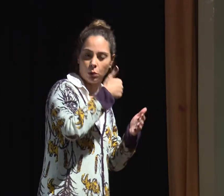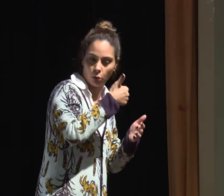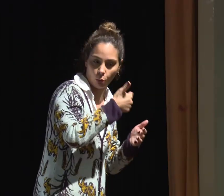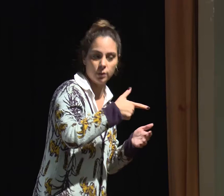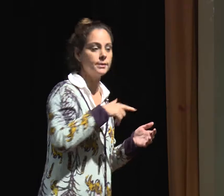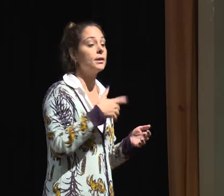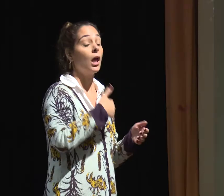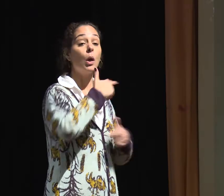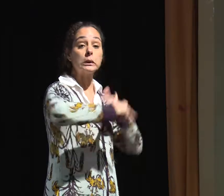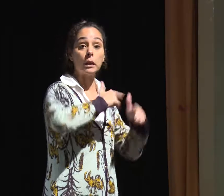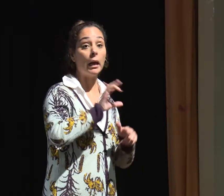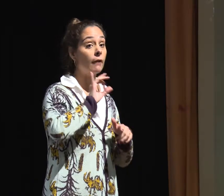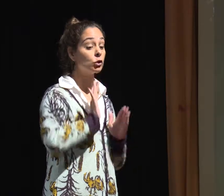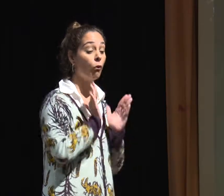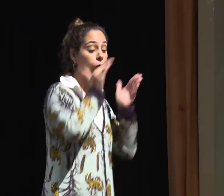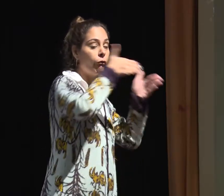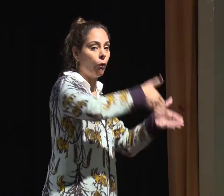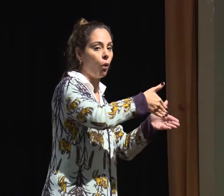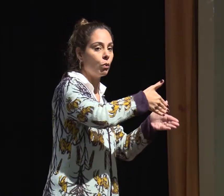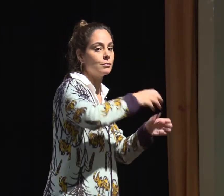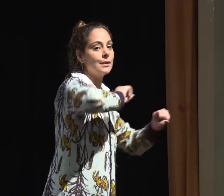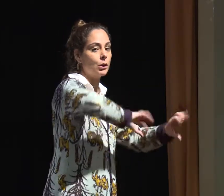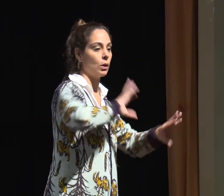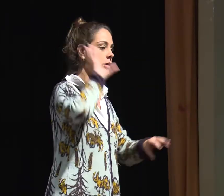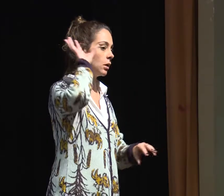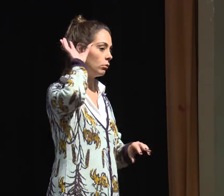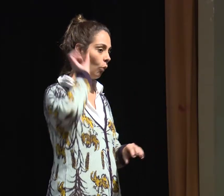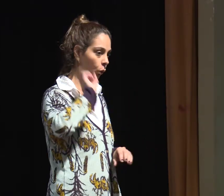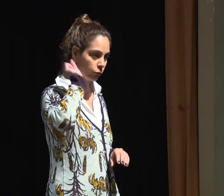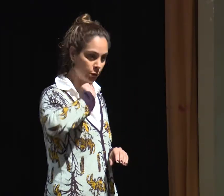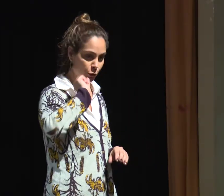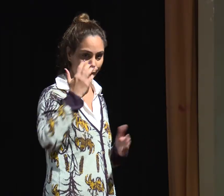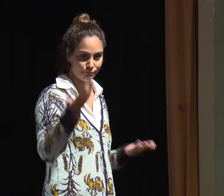O primeiro foi no período antes de 2012, foi quando eu trabalhava focado na educação de ouvintes.